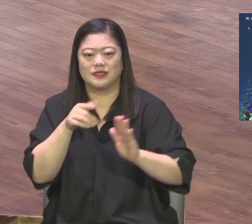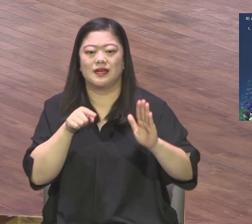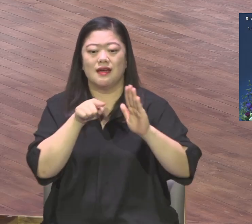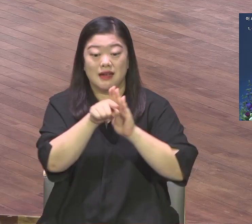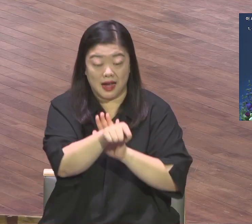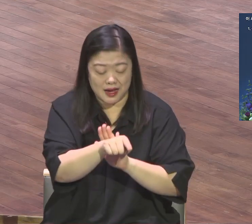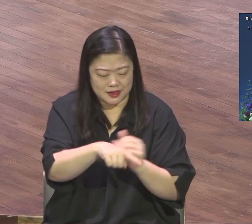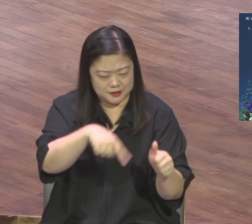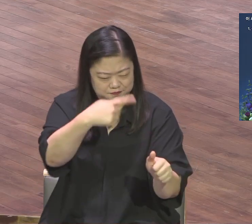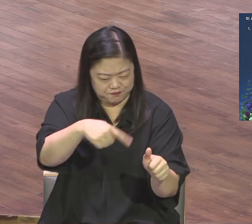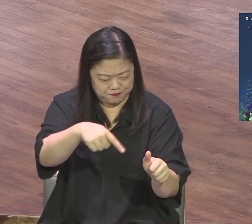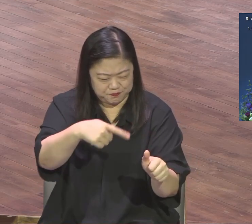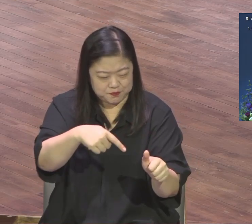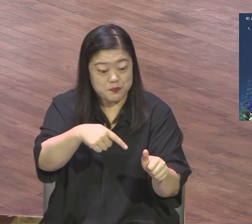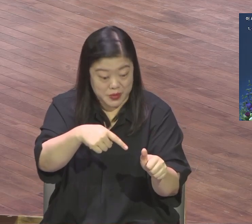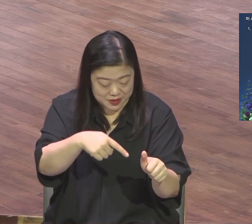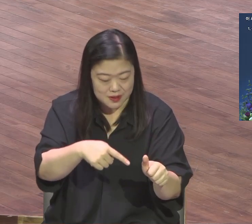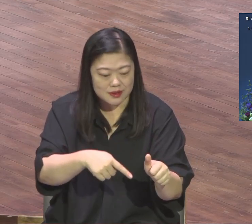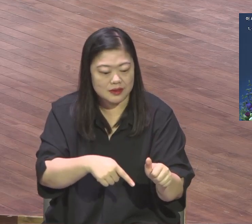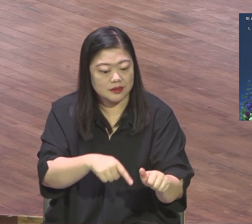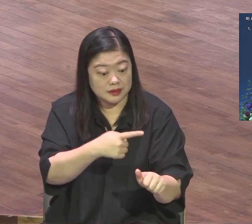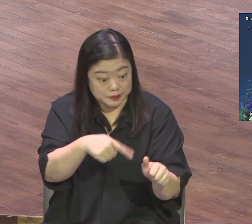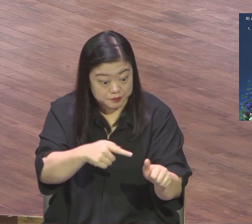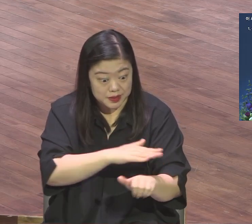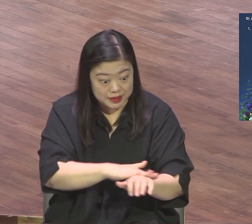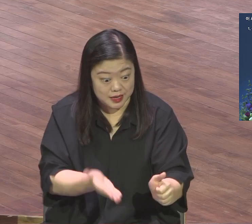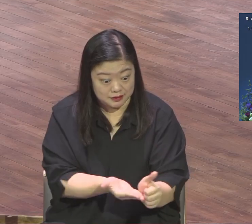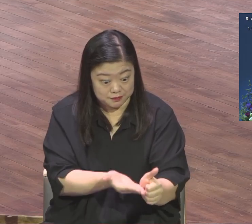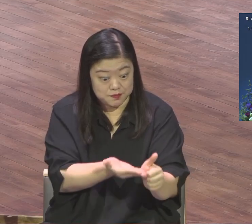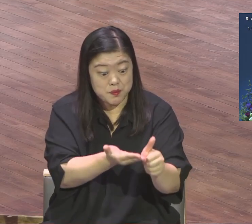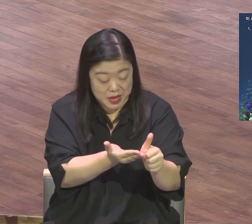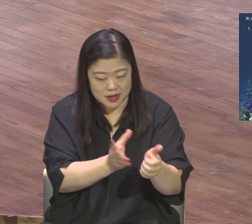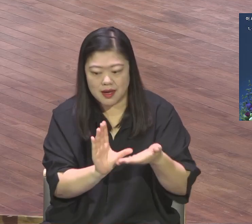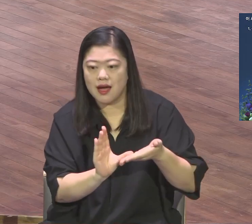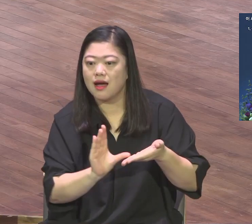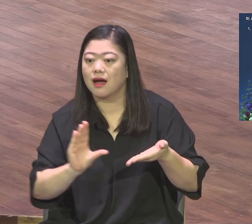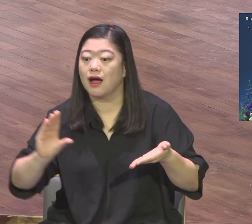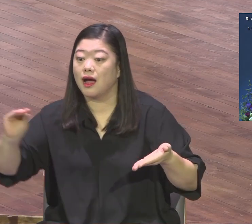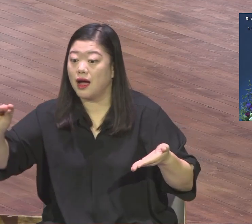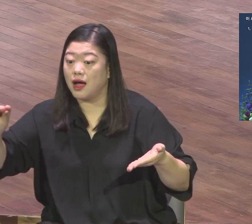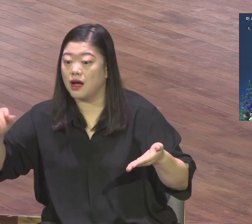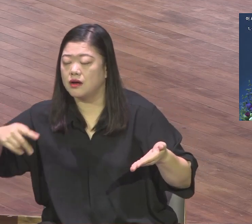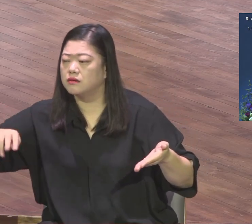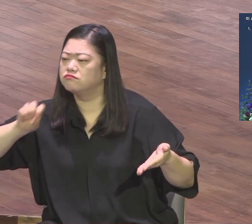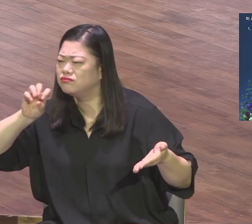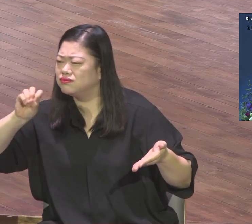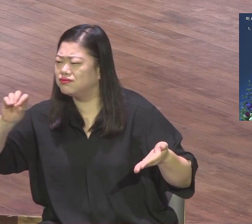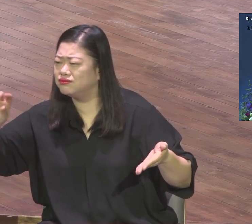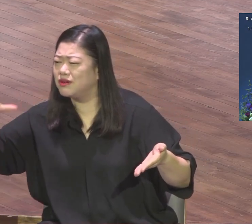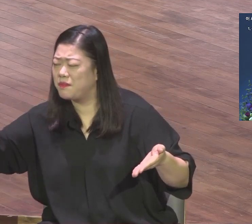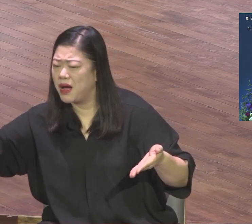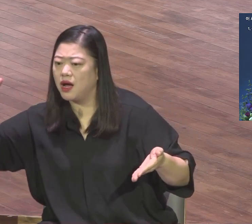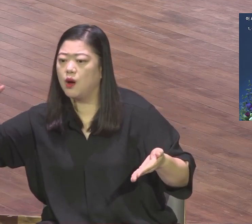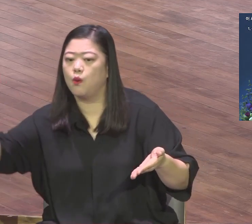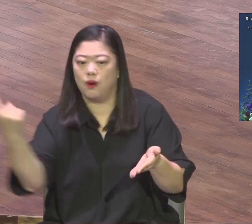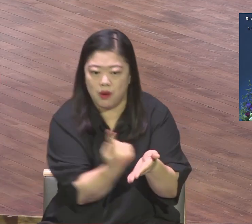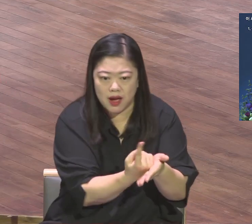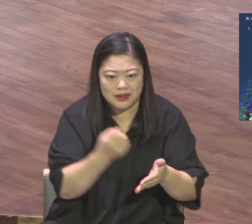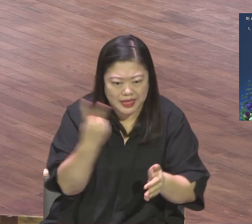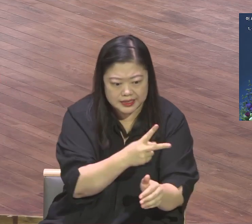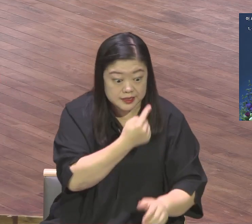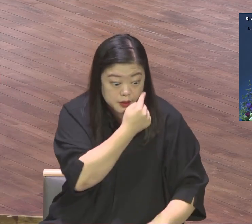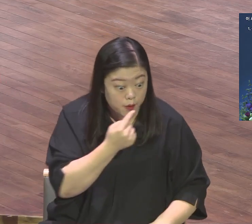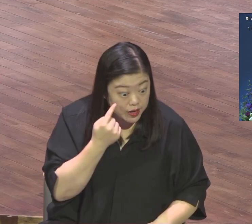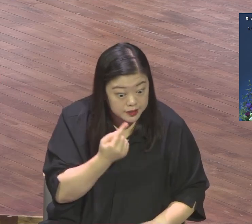또다시 방문해서 그들을 영적으로 굳건하게 세워주는 그러한 사역을 했습니다. 지금 우리가 진행하는